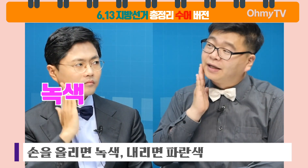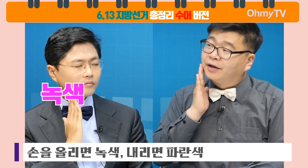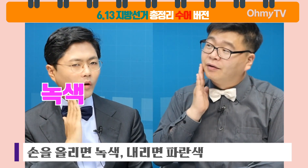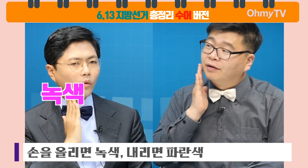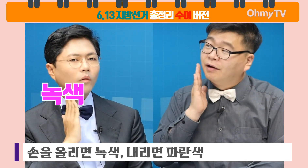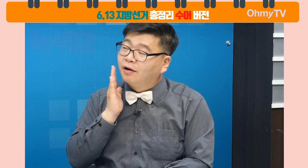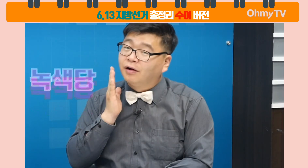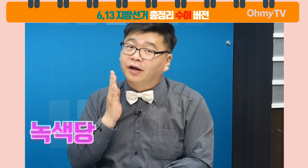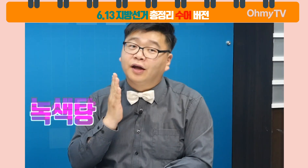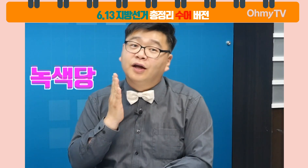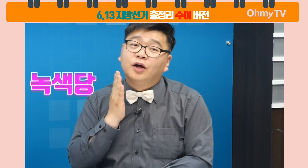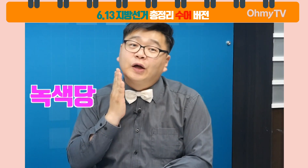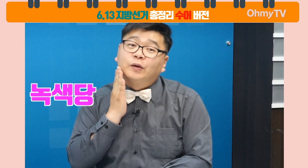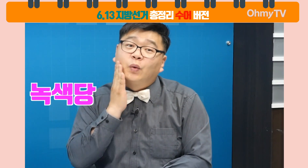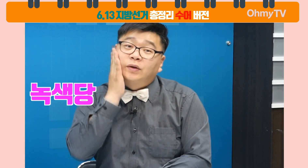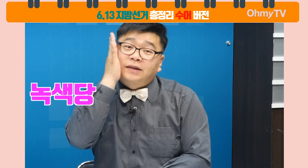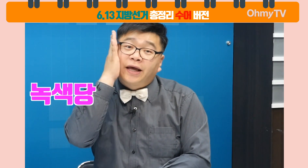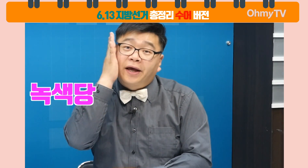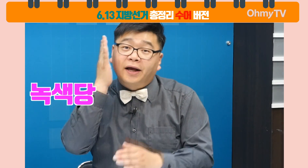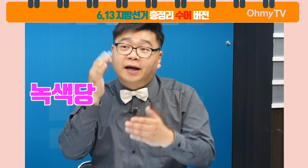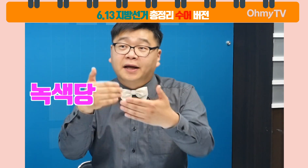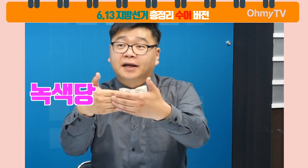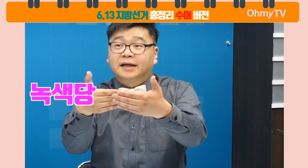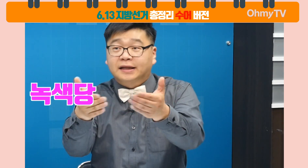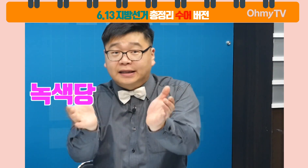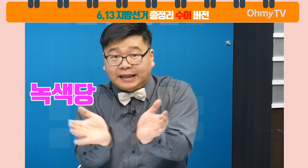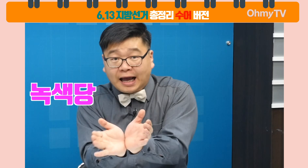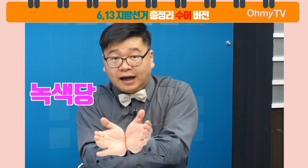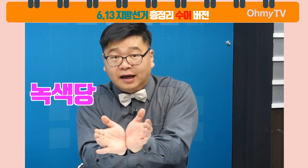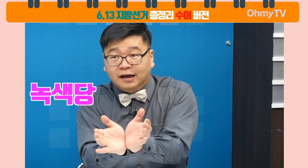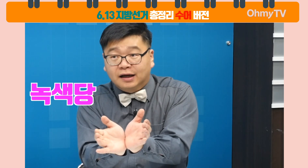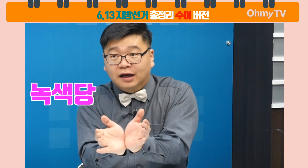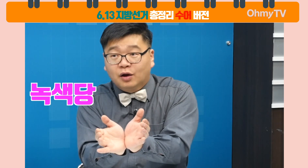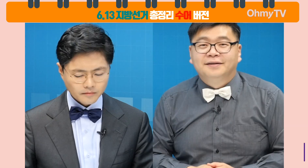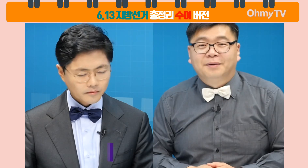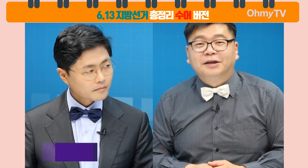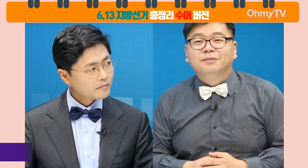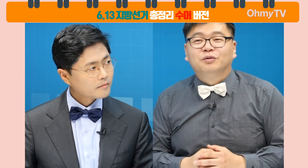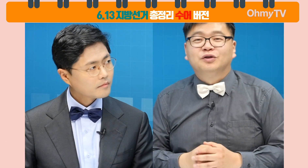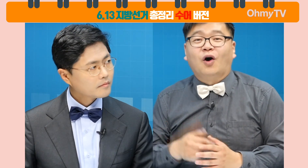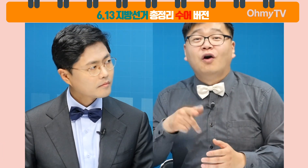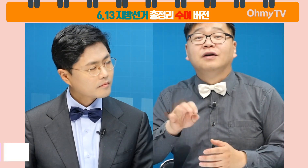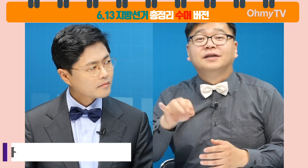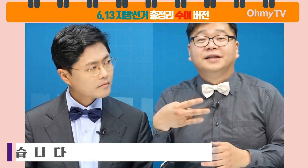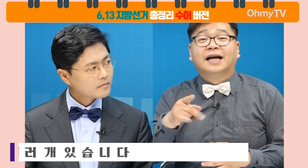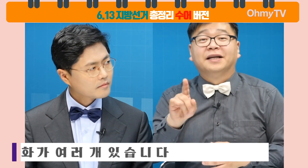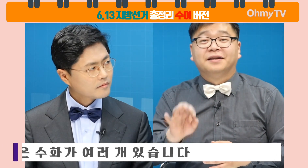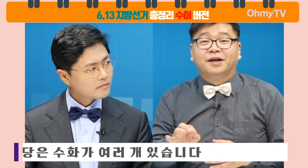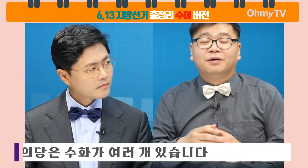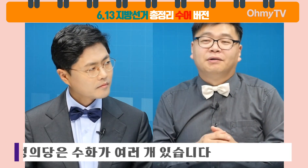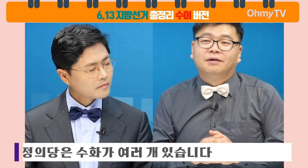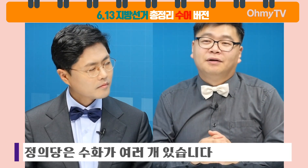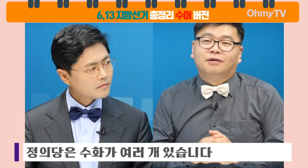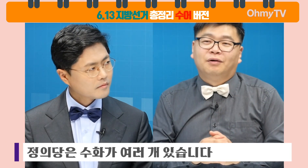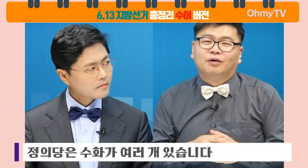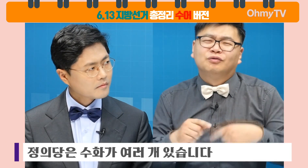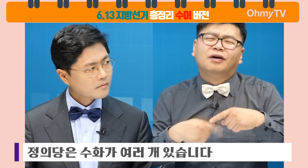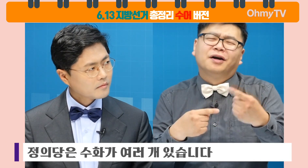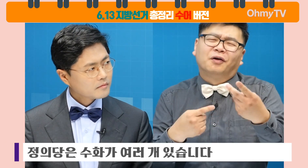파란색이에요. 예, 녹색, 당. 예, 마지막으로 정의당인데요. 수화가 여러